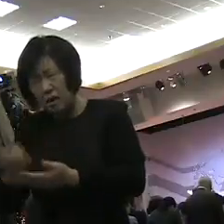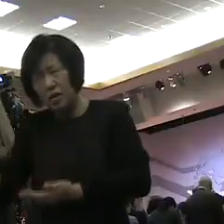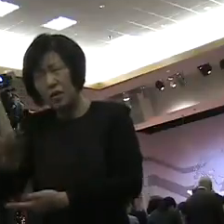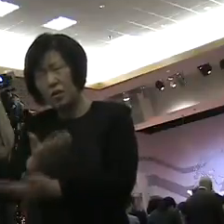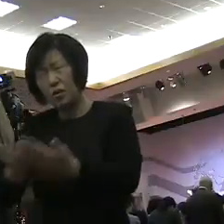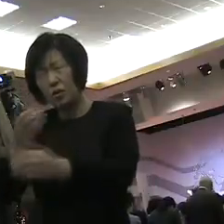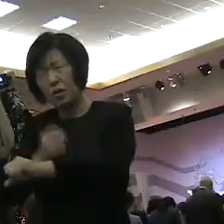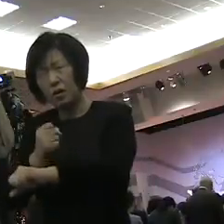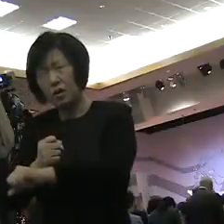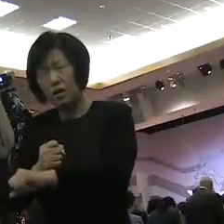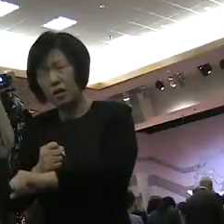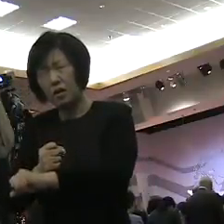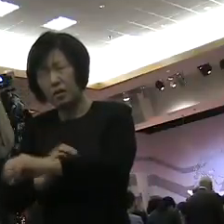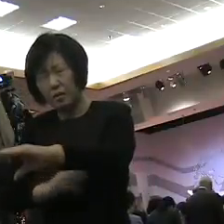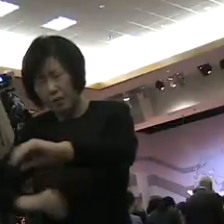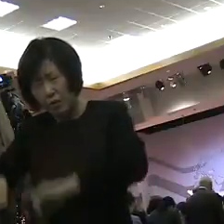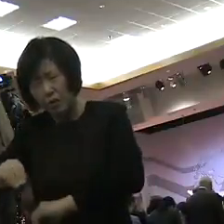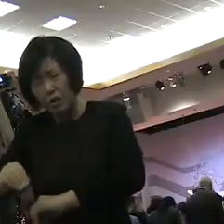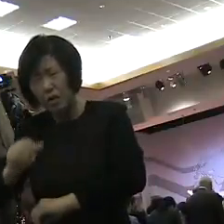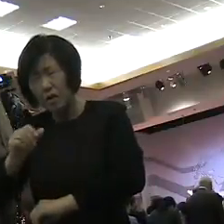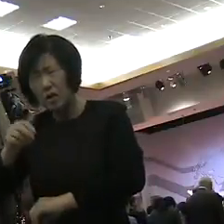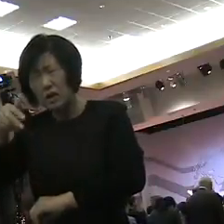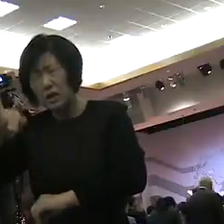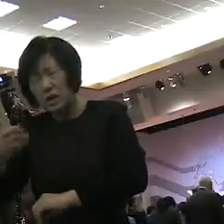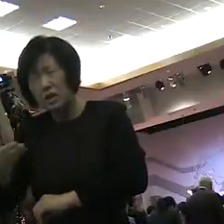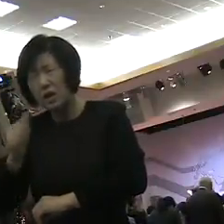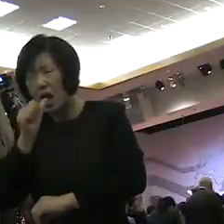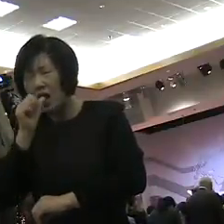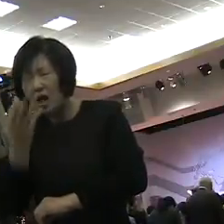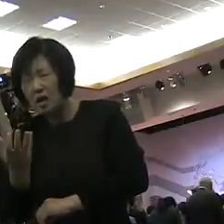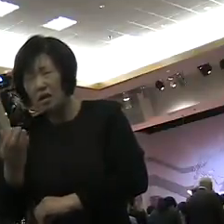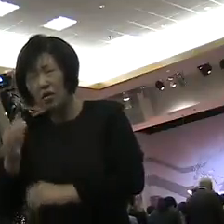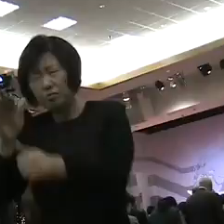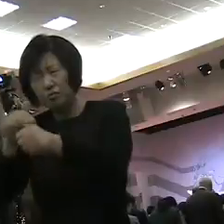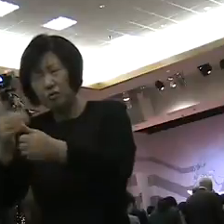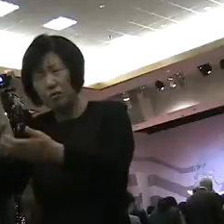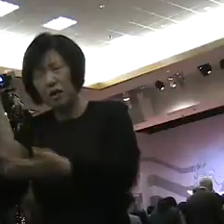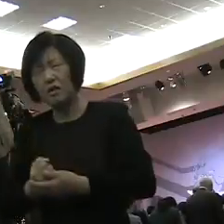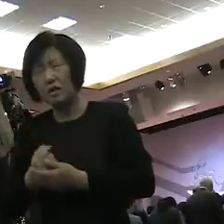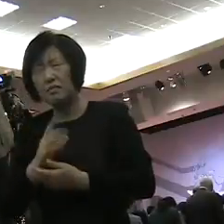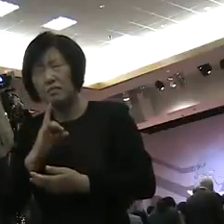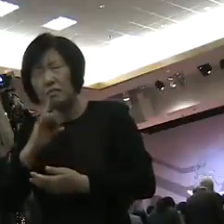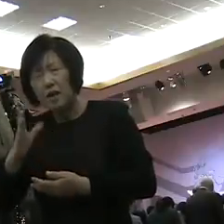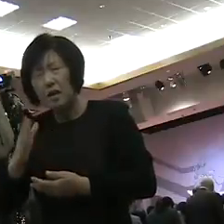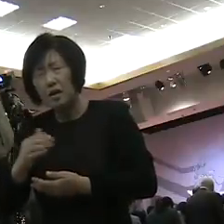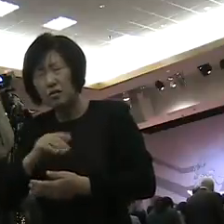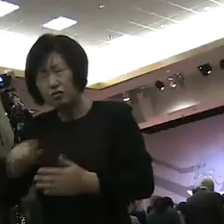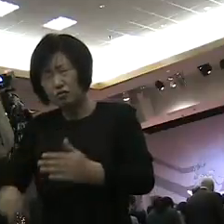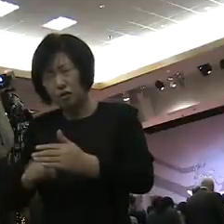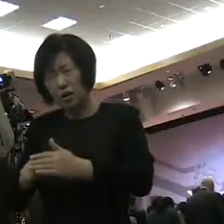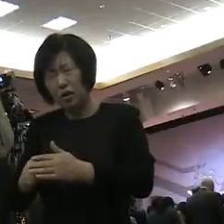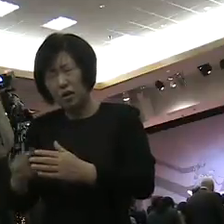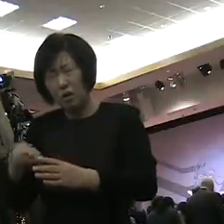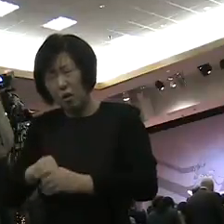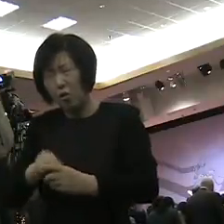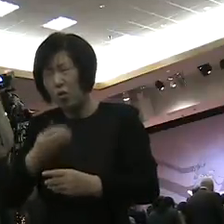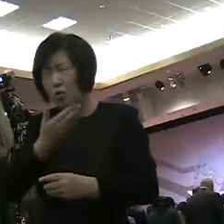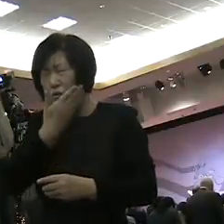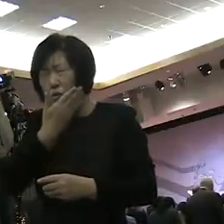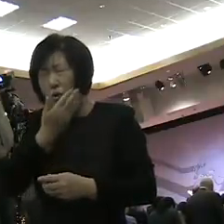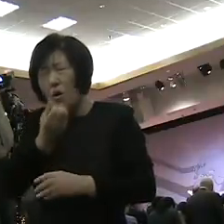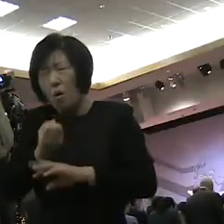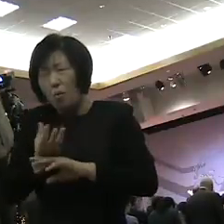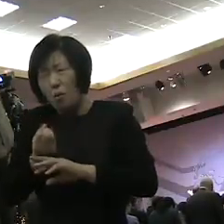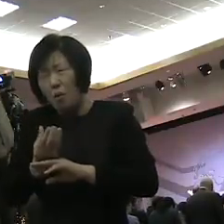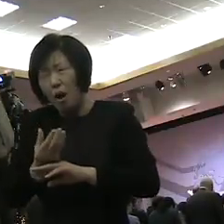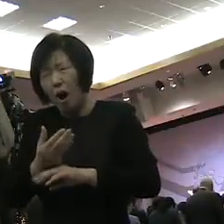교통하심이 비록 질그릇으로 부름을 받았지만은 우리 안에 넣어진 이 귀한 보배가